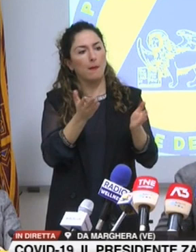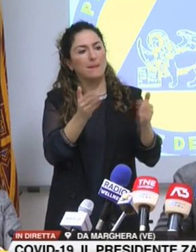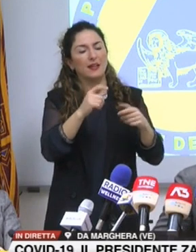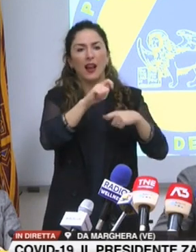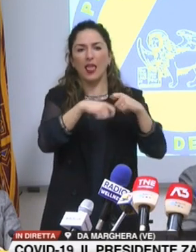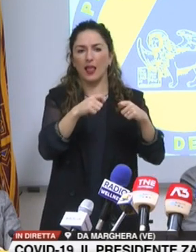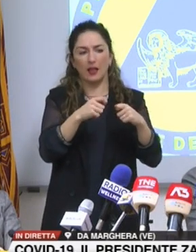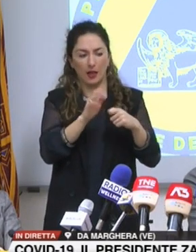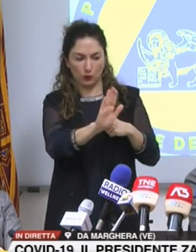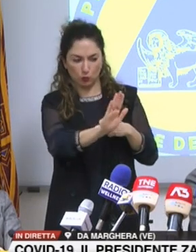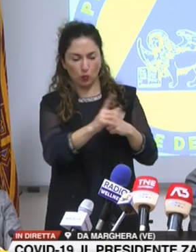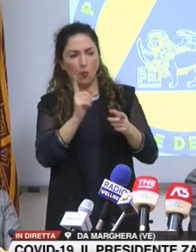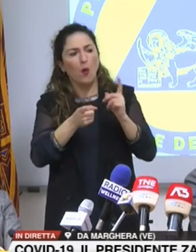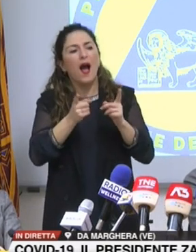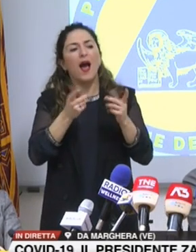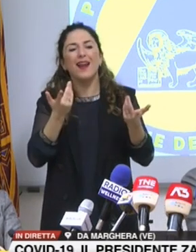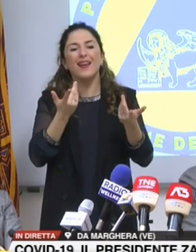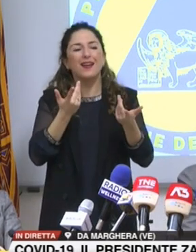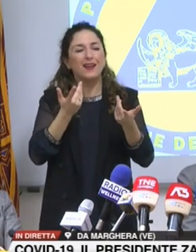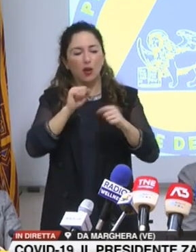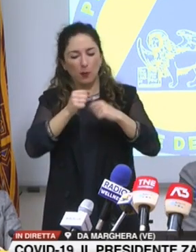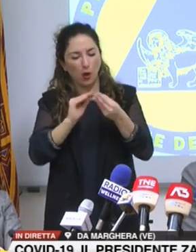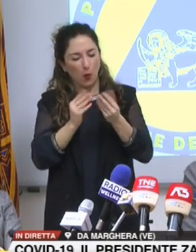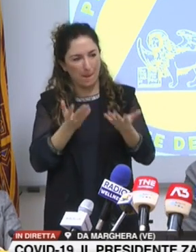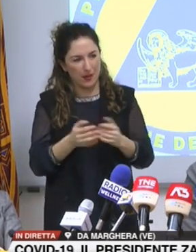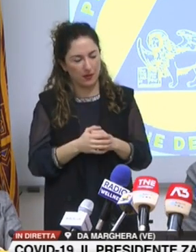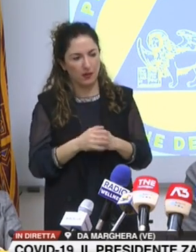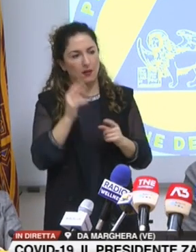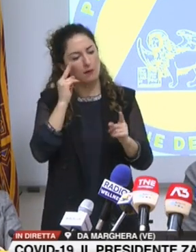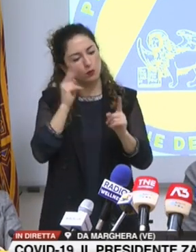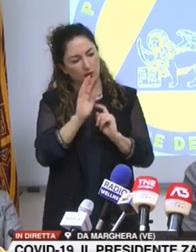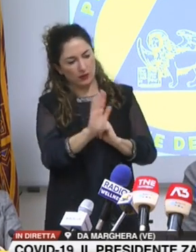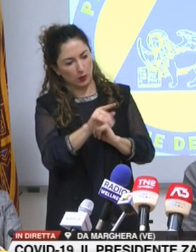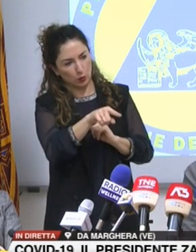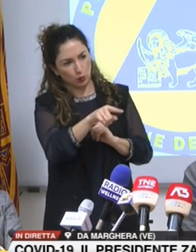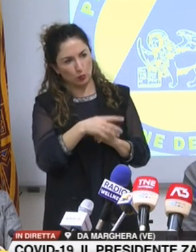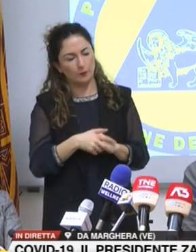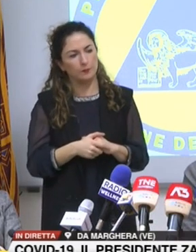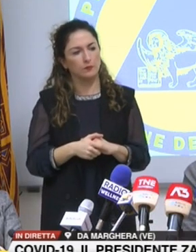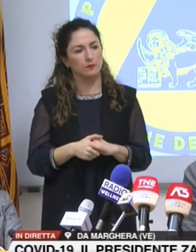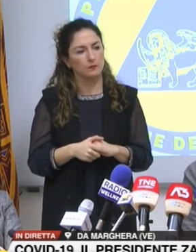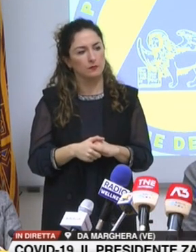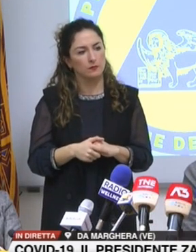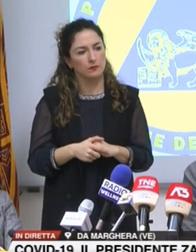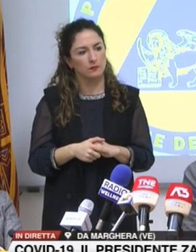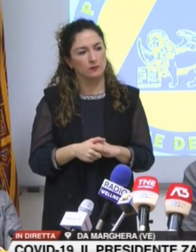Lega? E ancora, dal suo punto di vista,